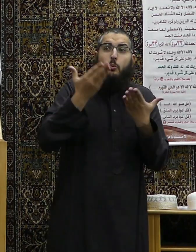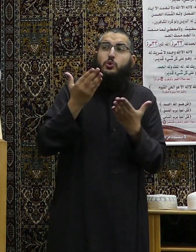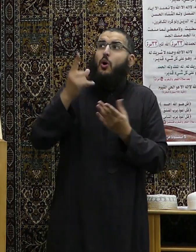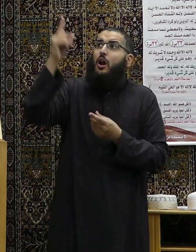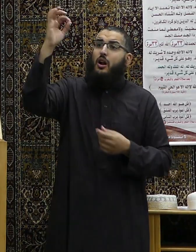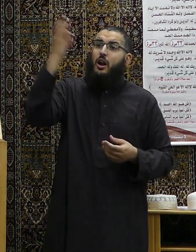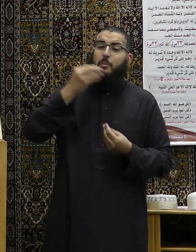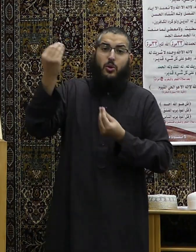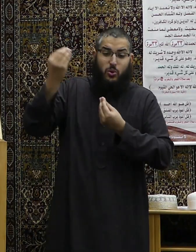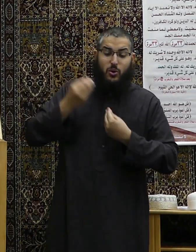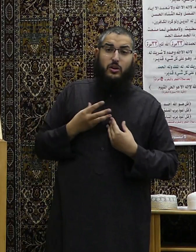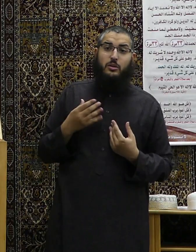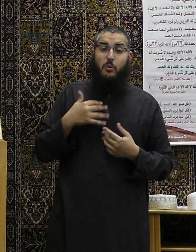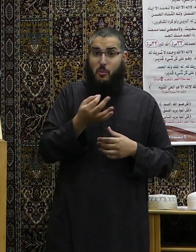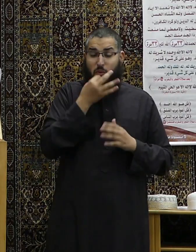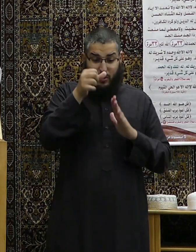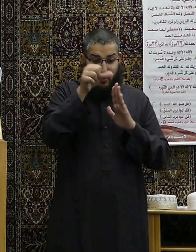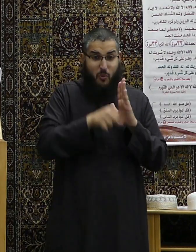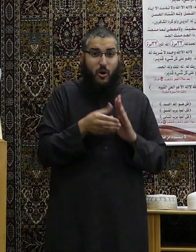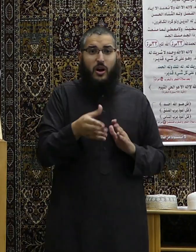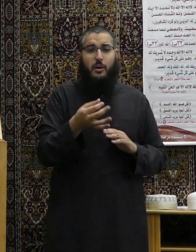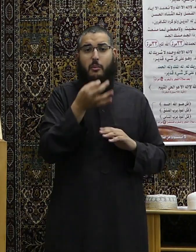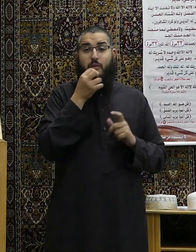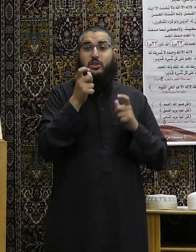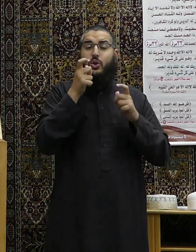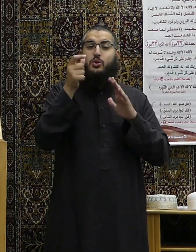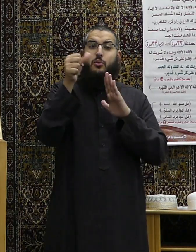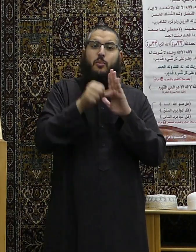racheter auprès d'Allah. Profitons de cette saison, profitons de ce mois.